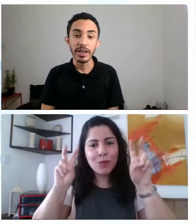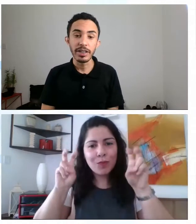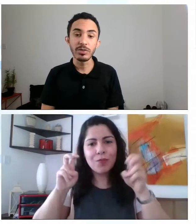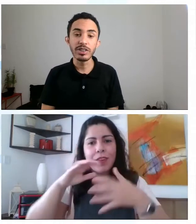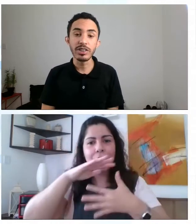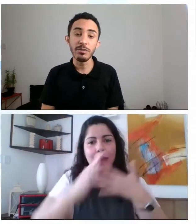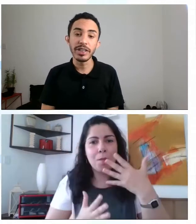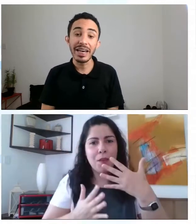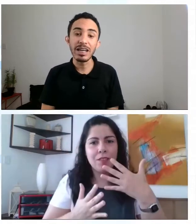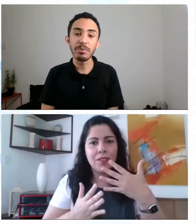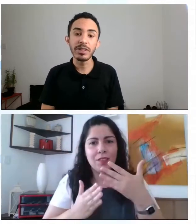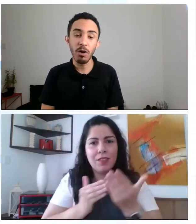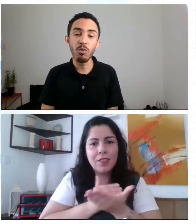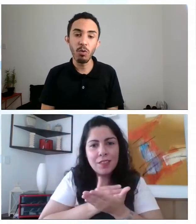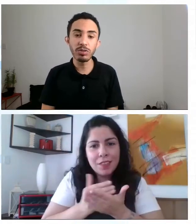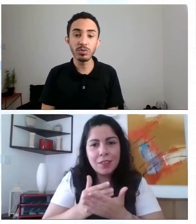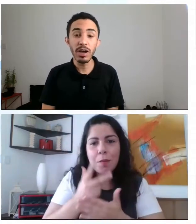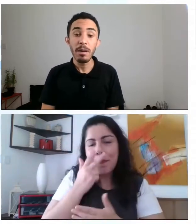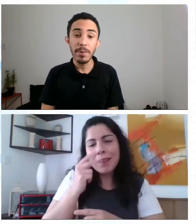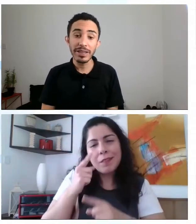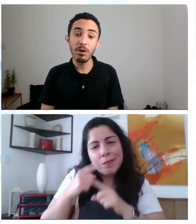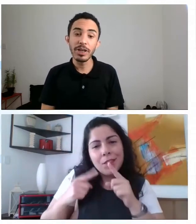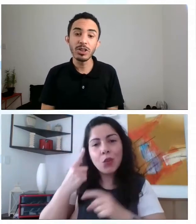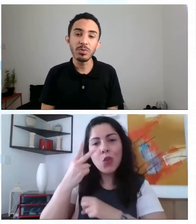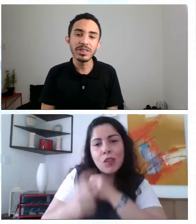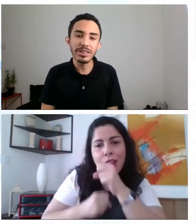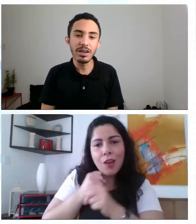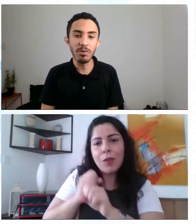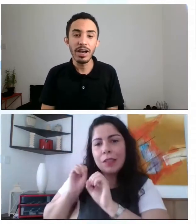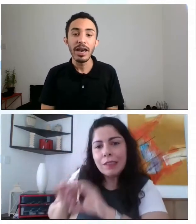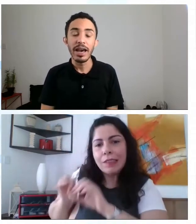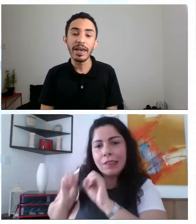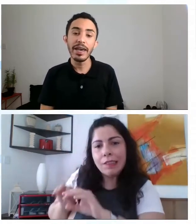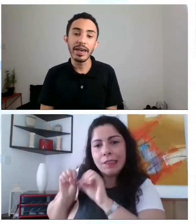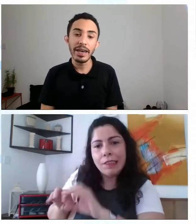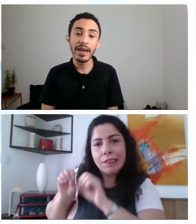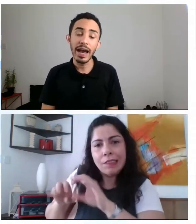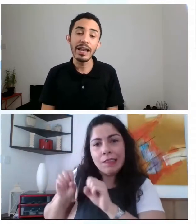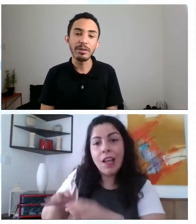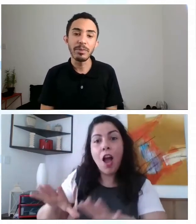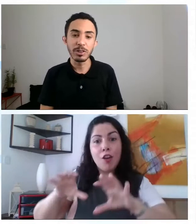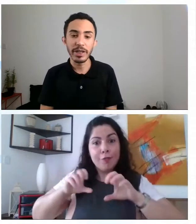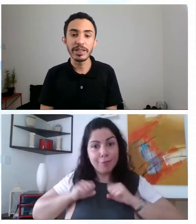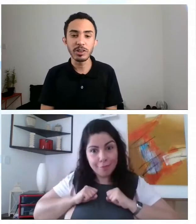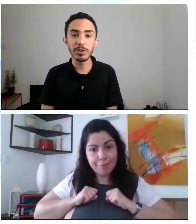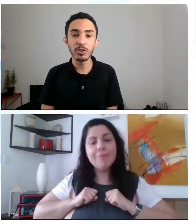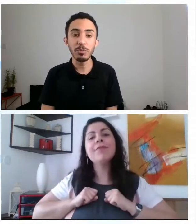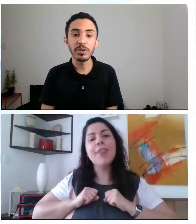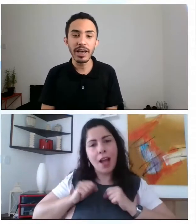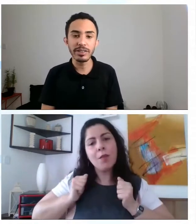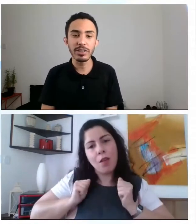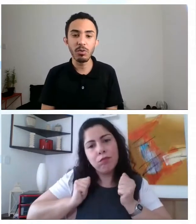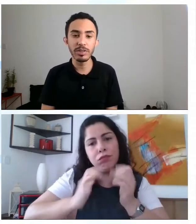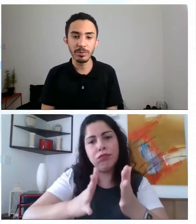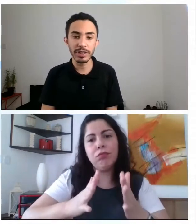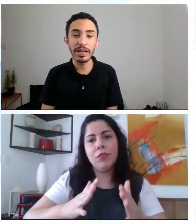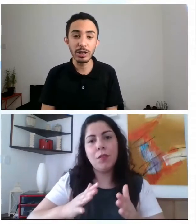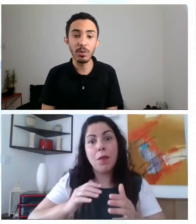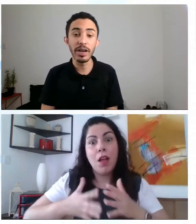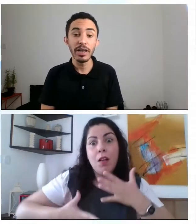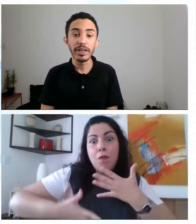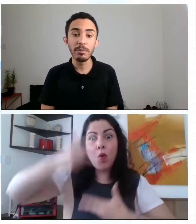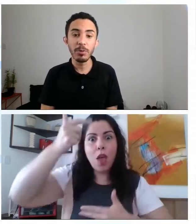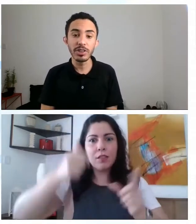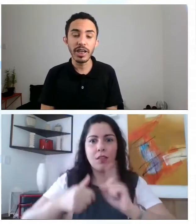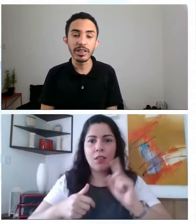Libras. Então, a gente teve que adaptar o curso para dar uma introdução a Libras, para que essas pessoas pudessem ter o conhecimento da